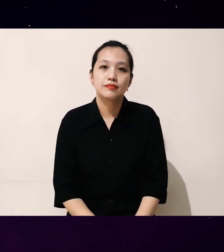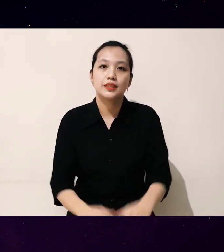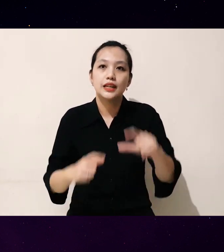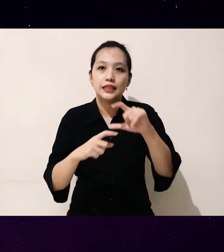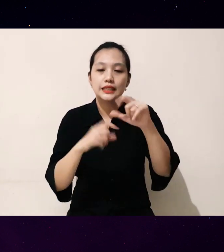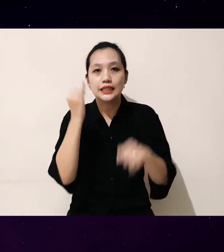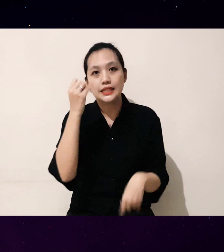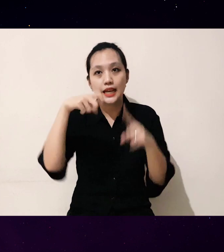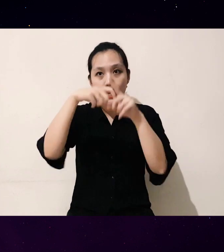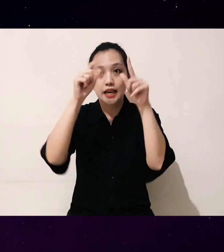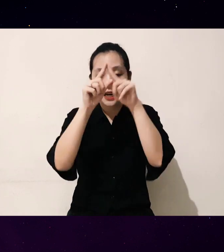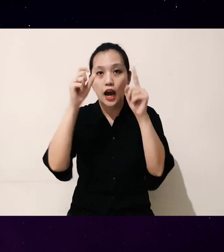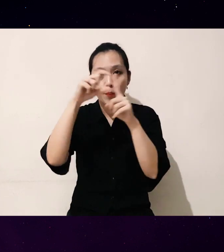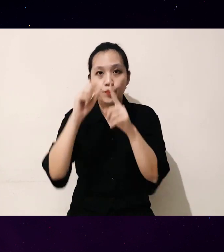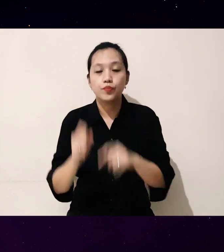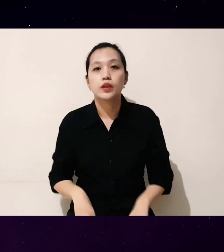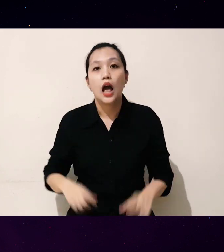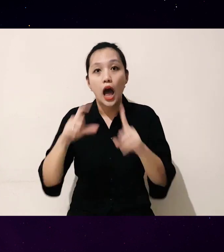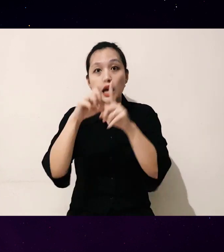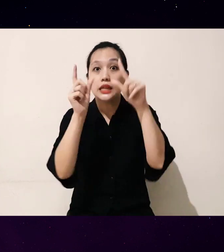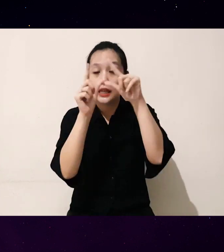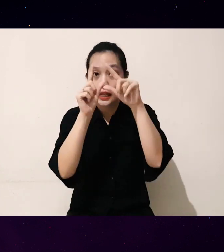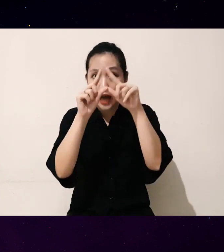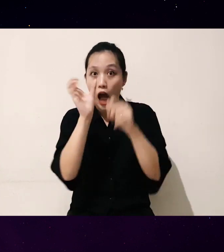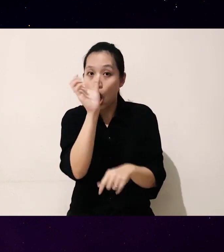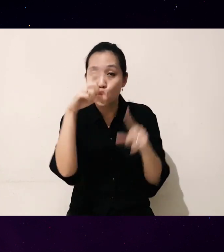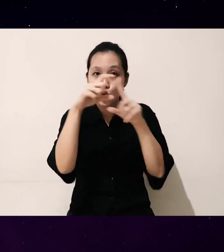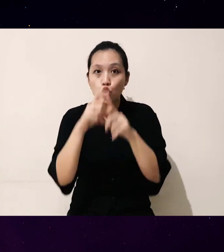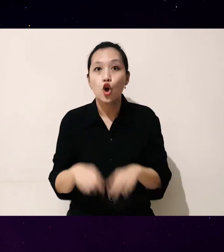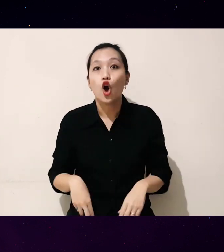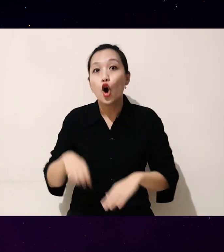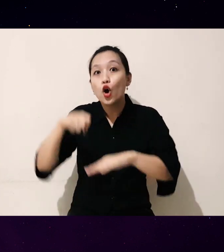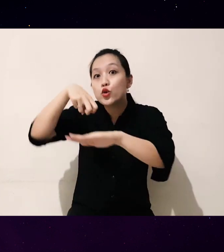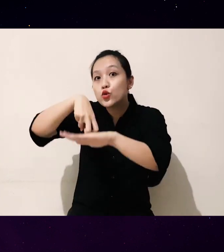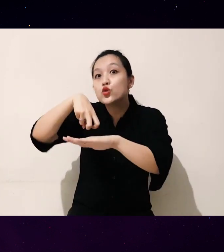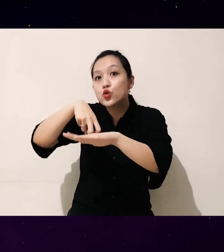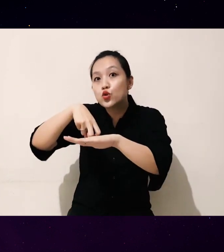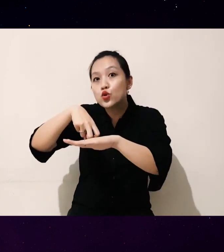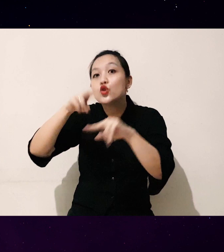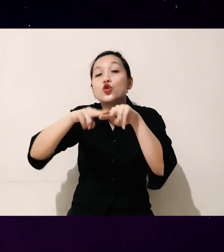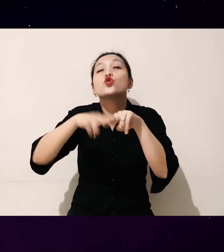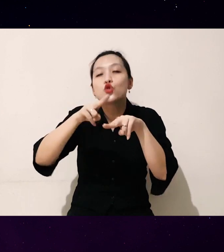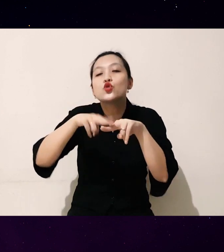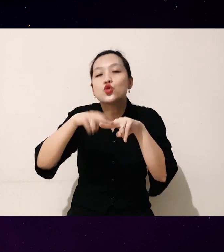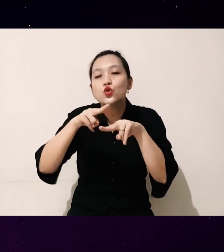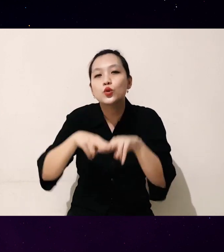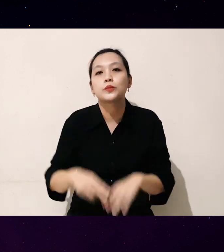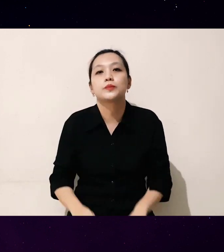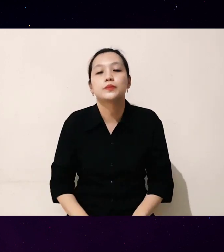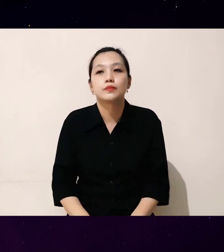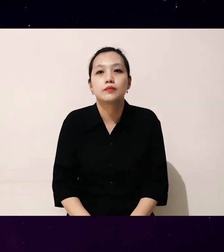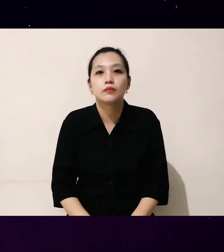kehidupan kita adalah postur Daud duduk di hadapan Tuhan. Raja Daud dengan sengaja meluangkan